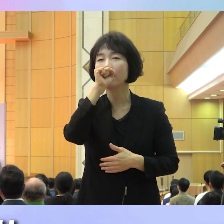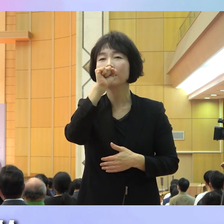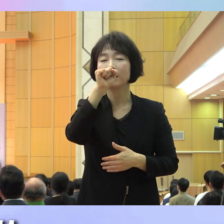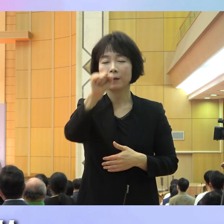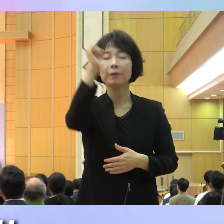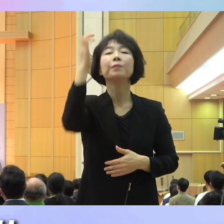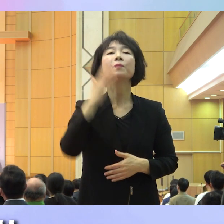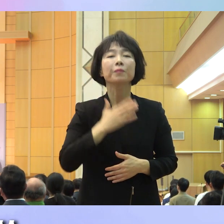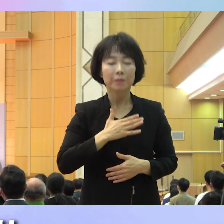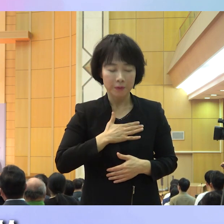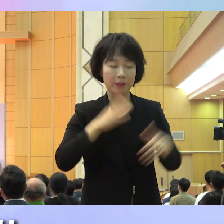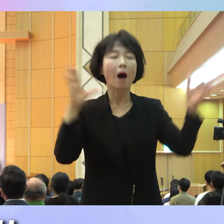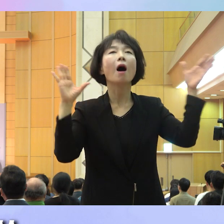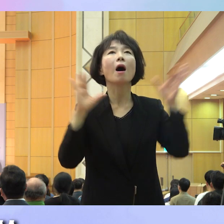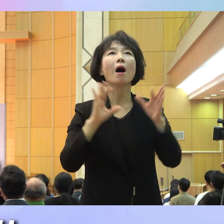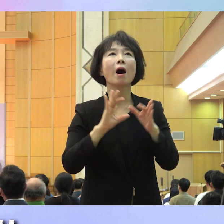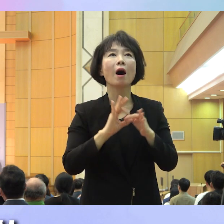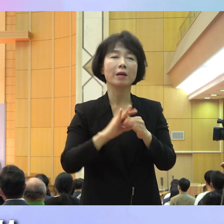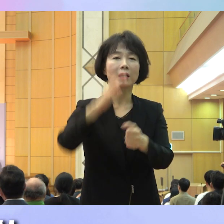좋으신